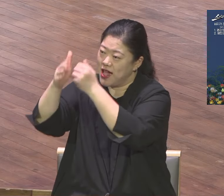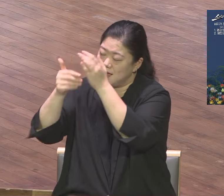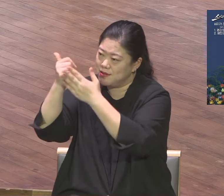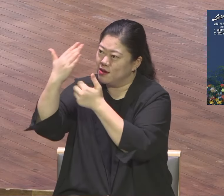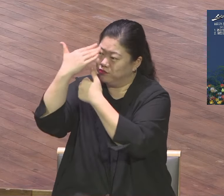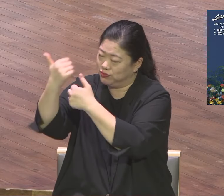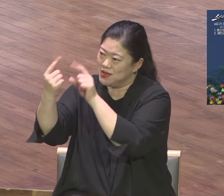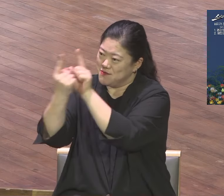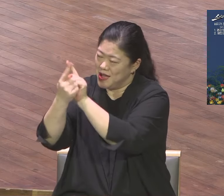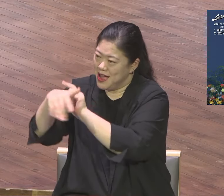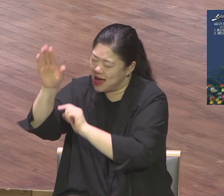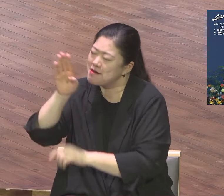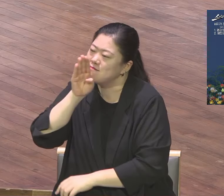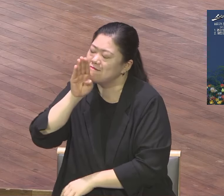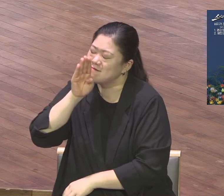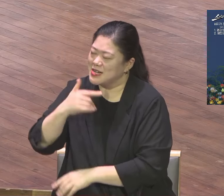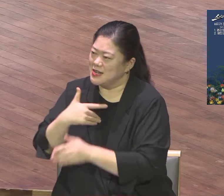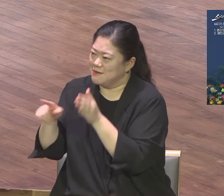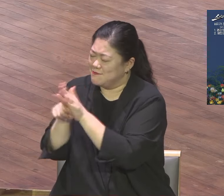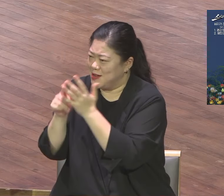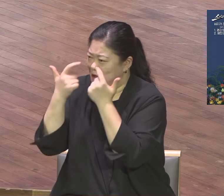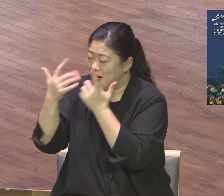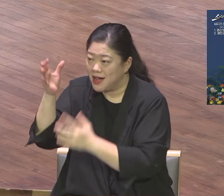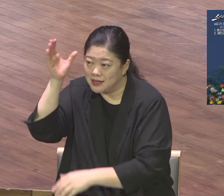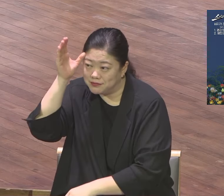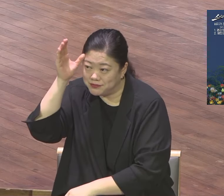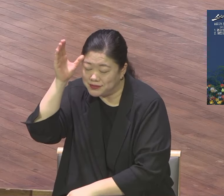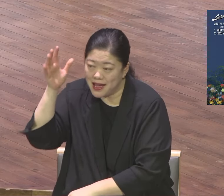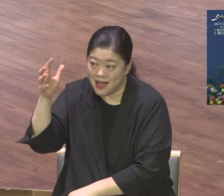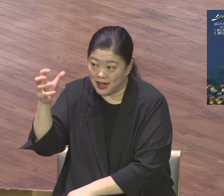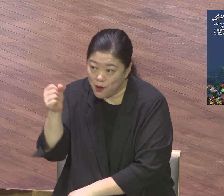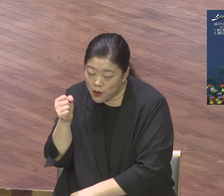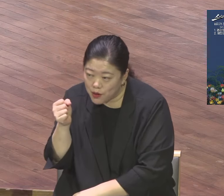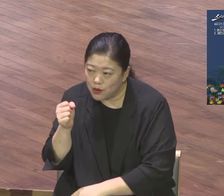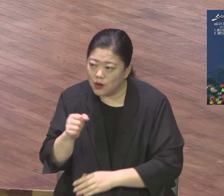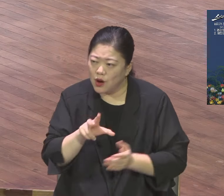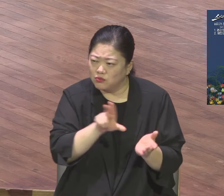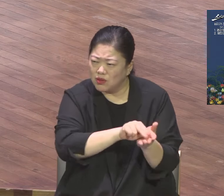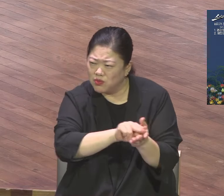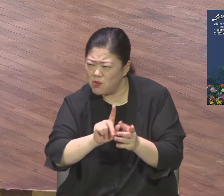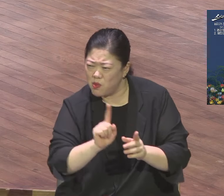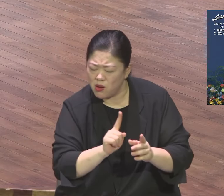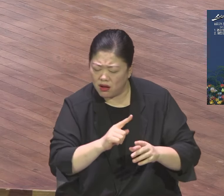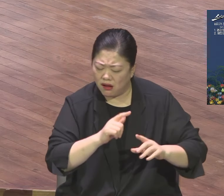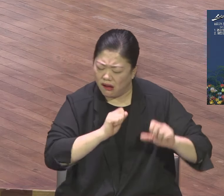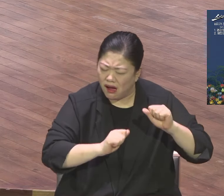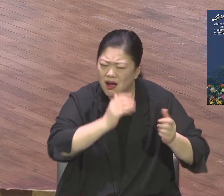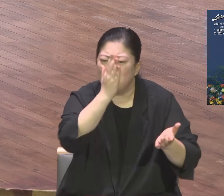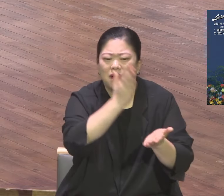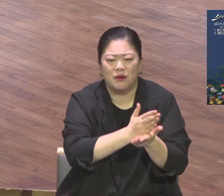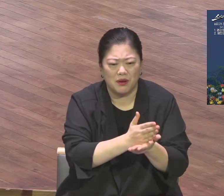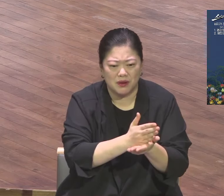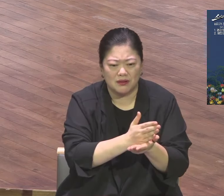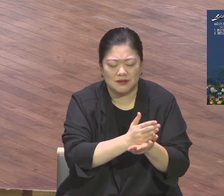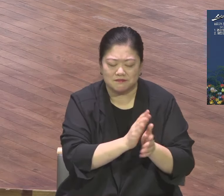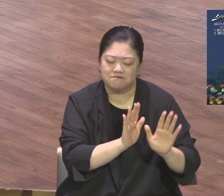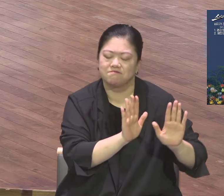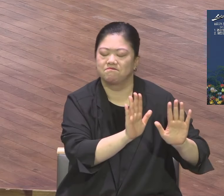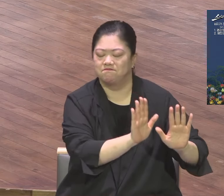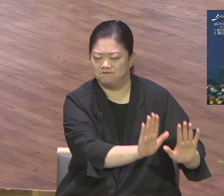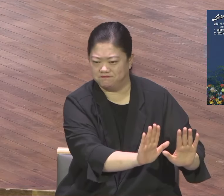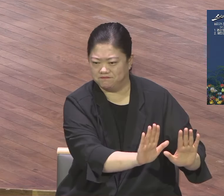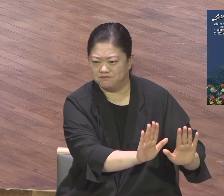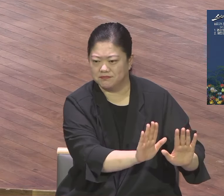교회 공동체가 우리 영 가족들이 당해부터 우리 태양아부까지 원리스가 착 되었어요. 지금